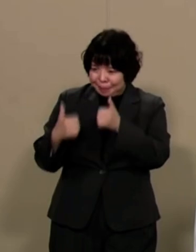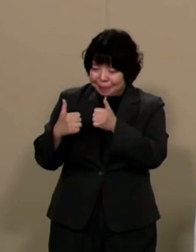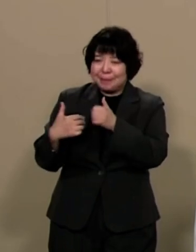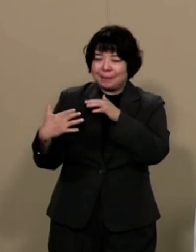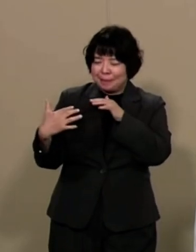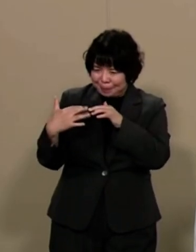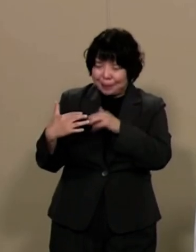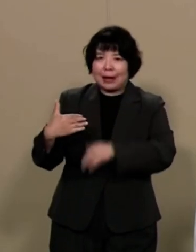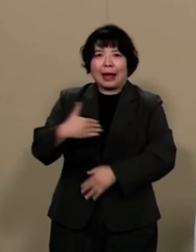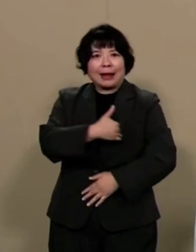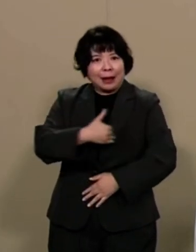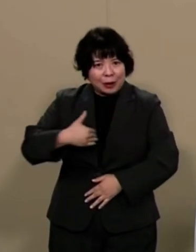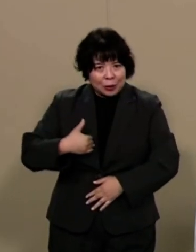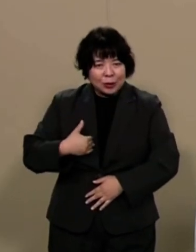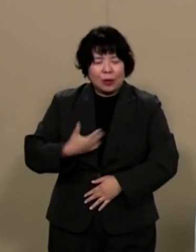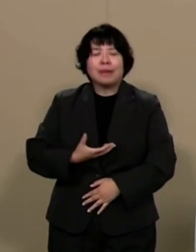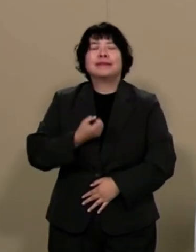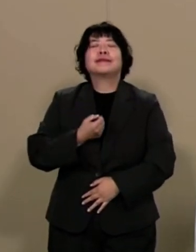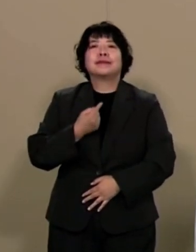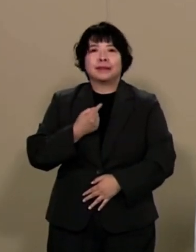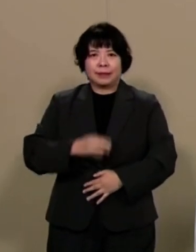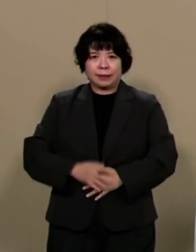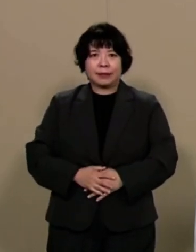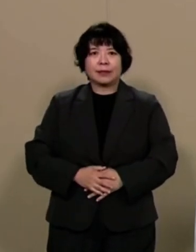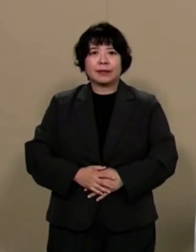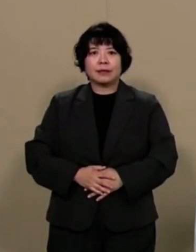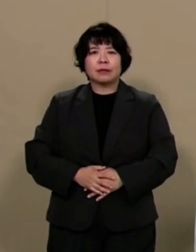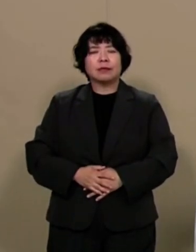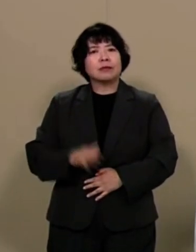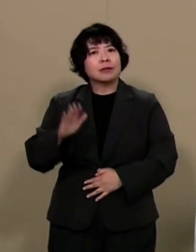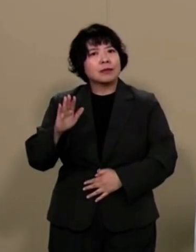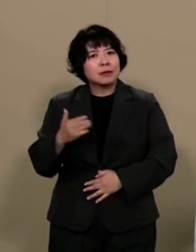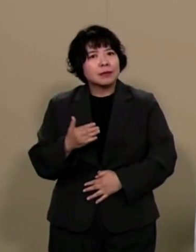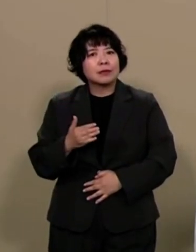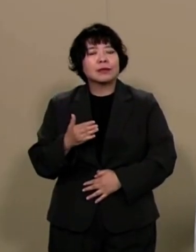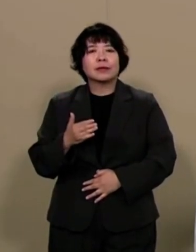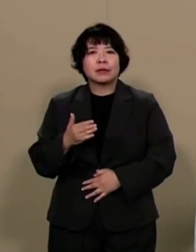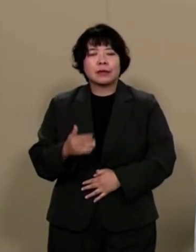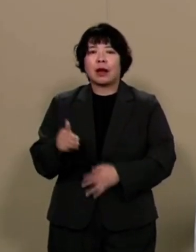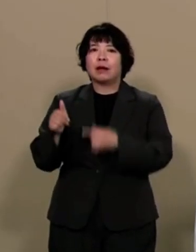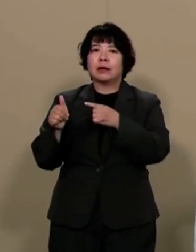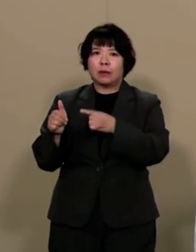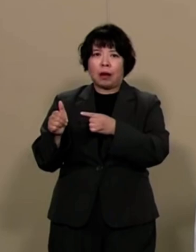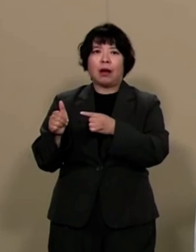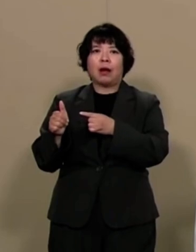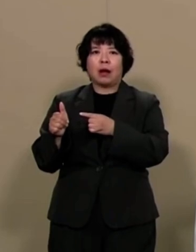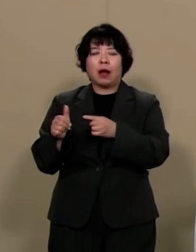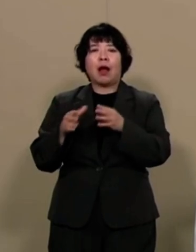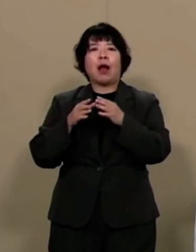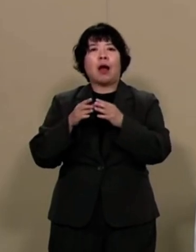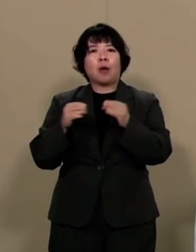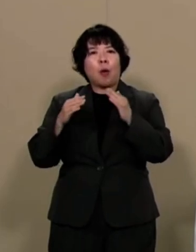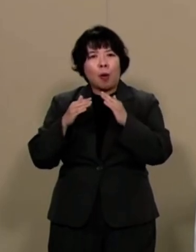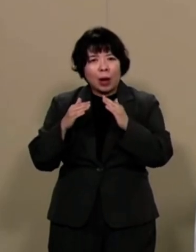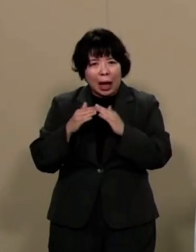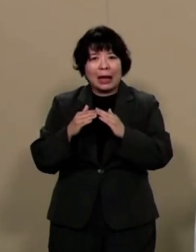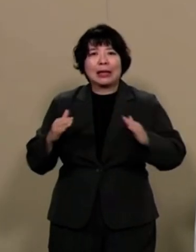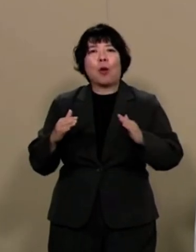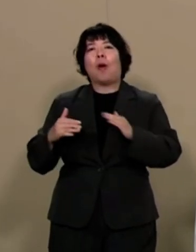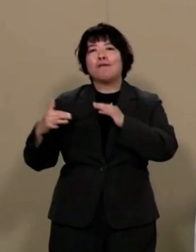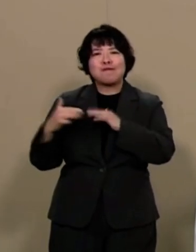論戦ができるものと信じていましたしかし総理は国会における議論を避け